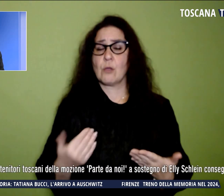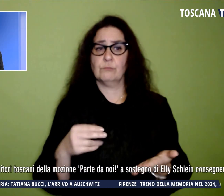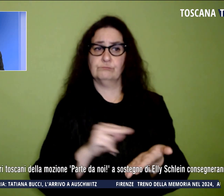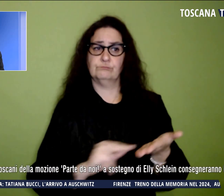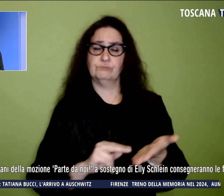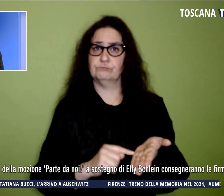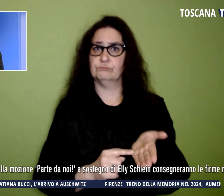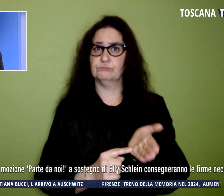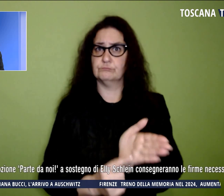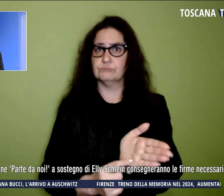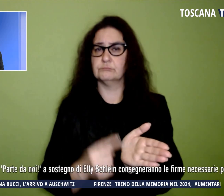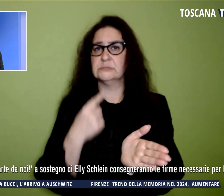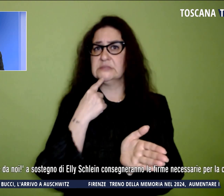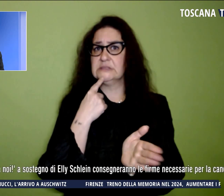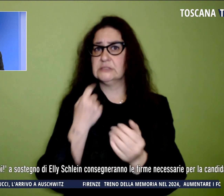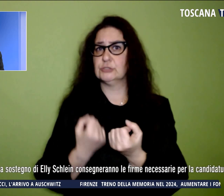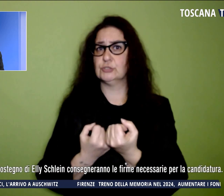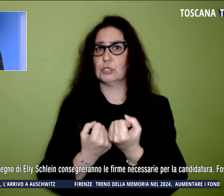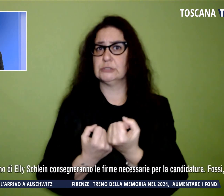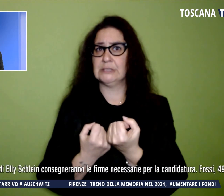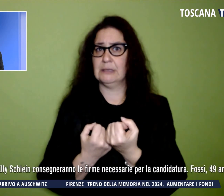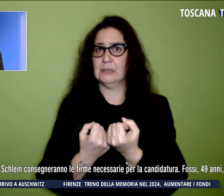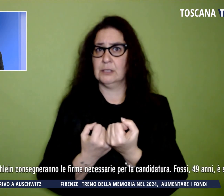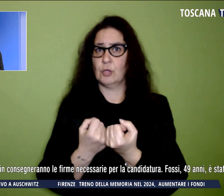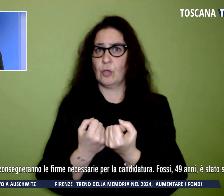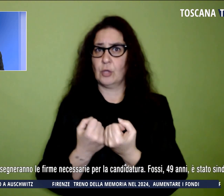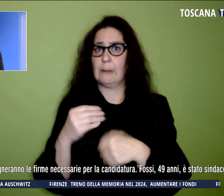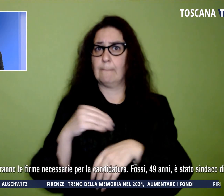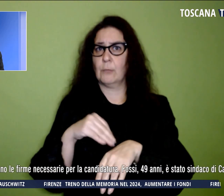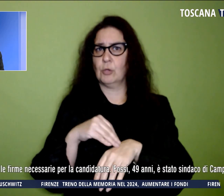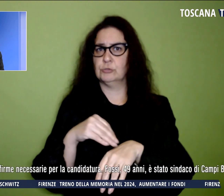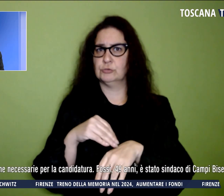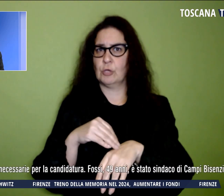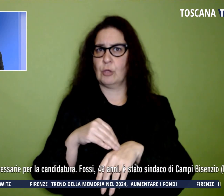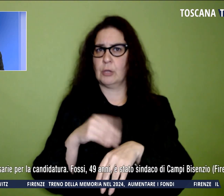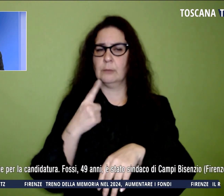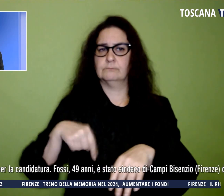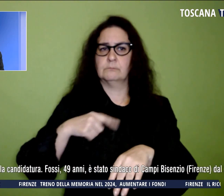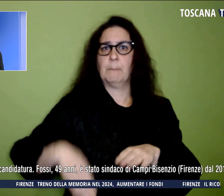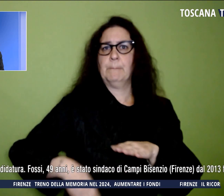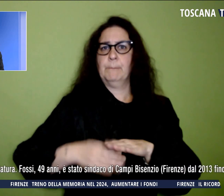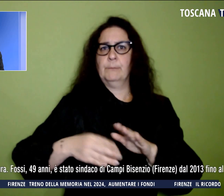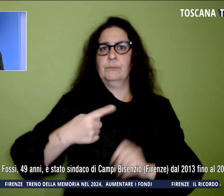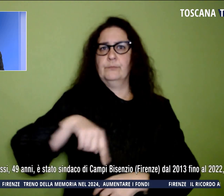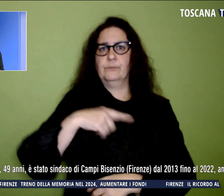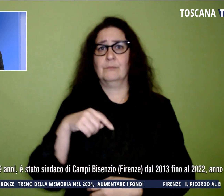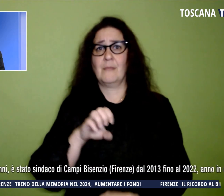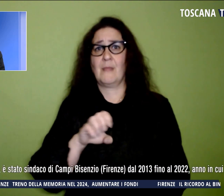militanti e i sostenitori della mozione parte da noi a sostegno di Ellis Klein